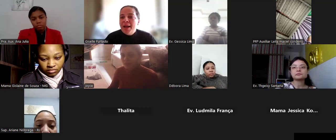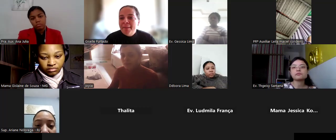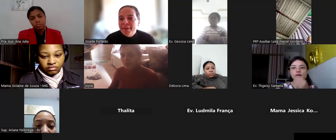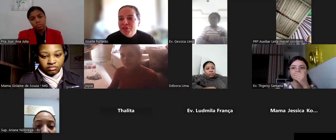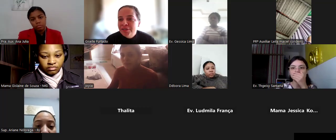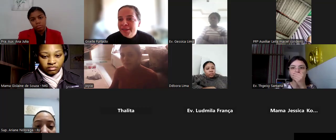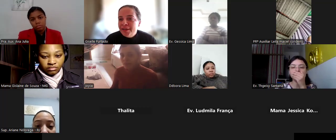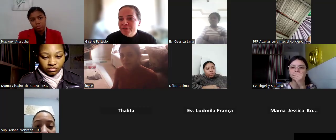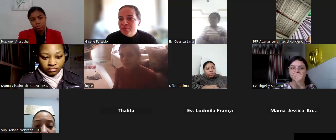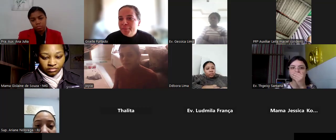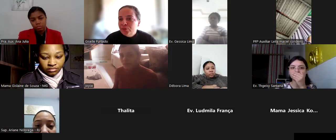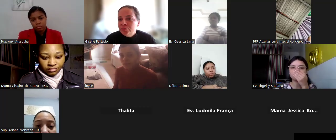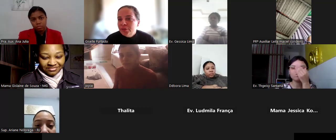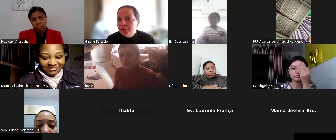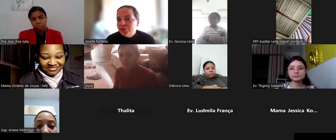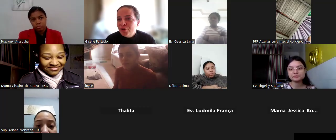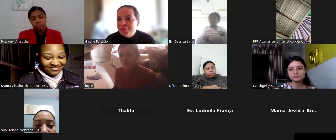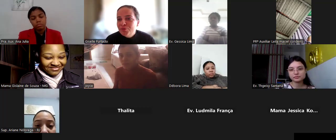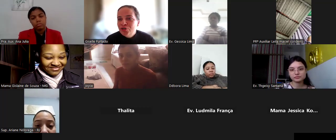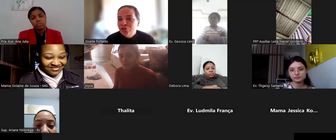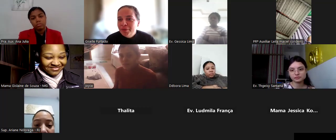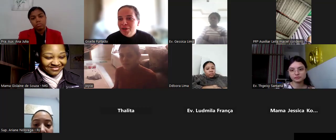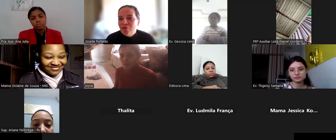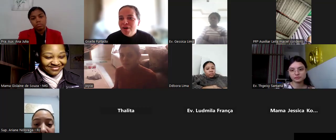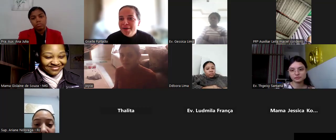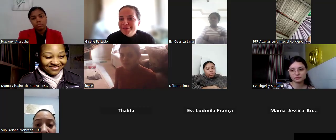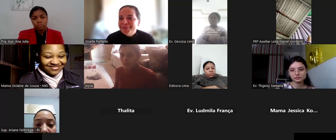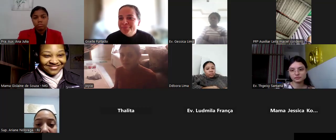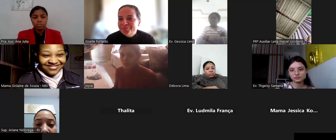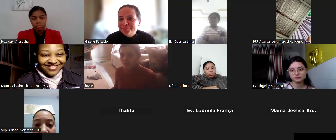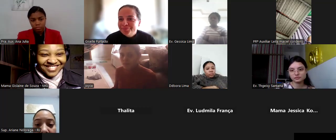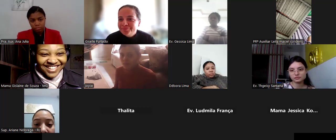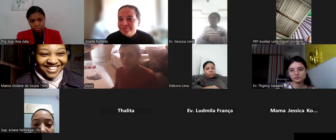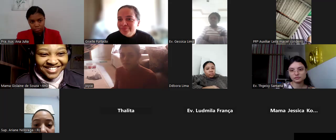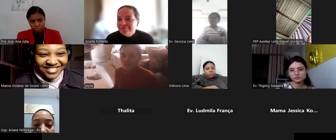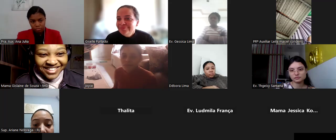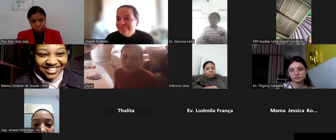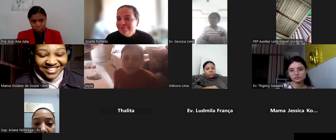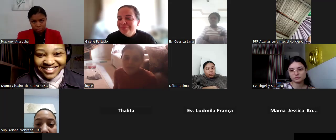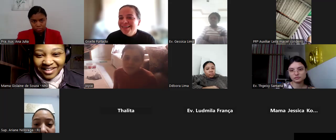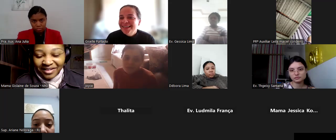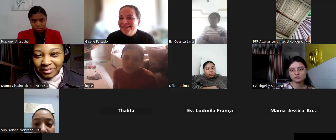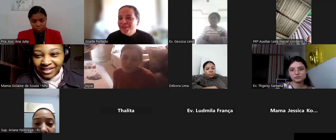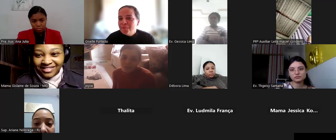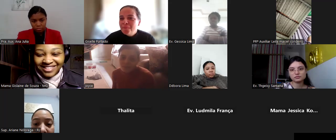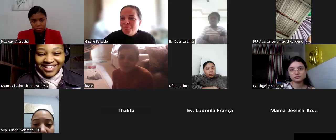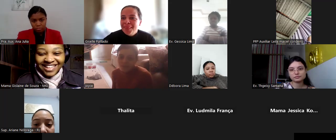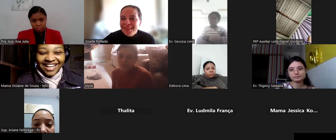A mama Gislaine ia fazer uma pergunta, já foi respondido no meio da conversa. Aleluia. Shalom, amados.